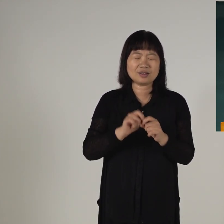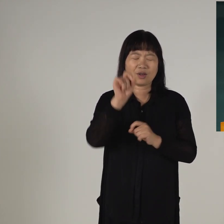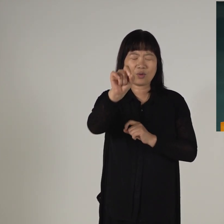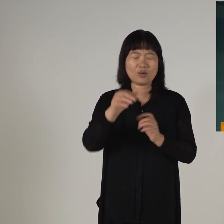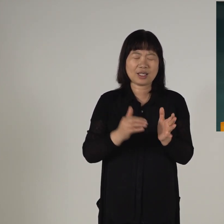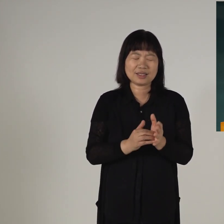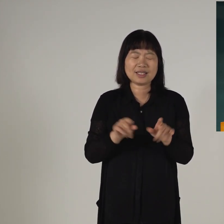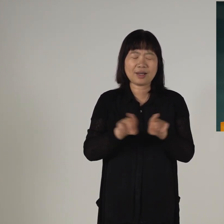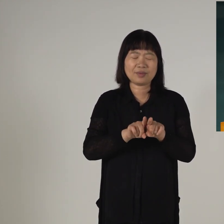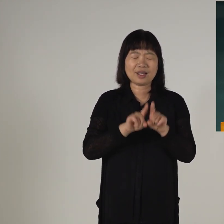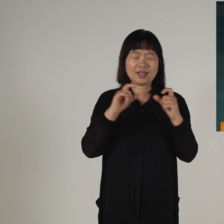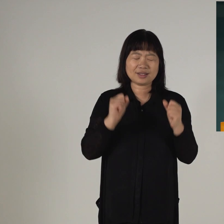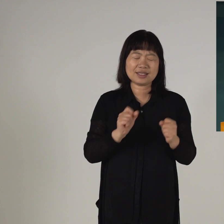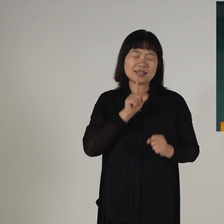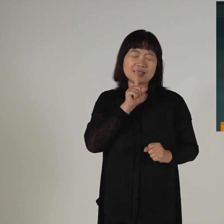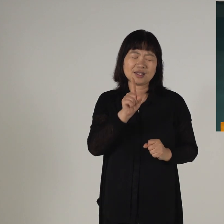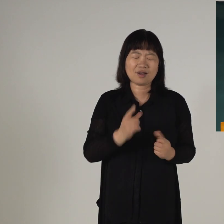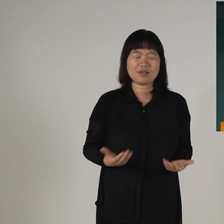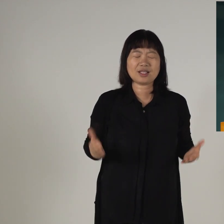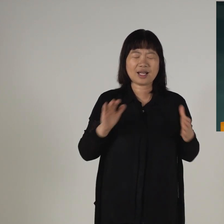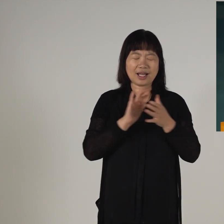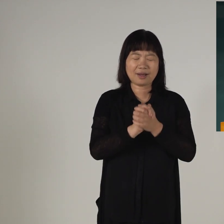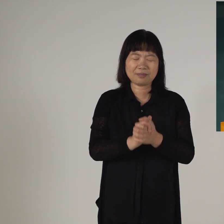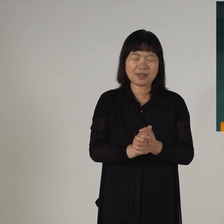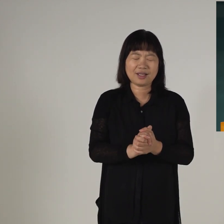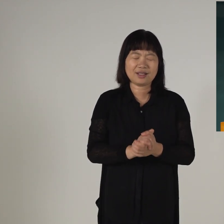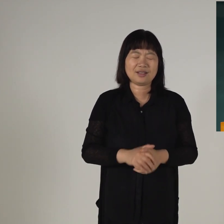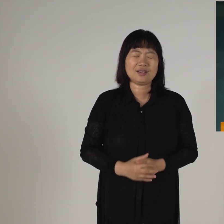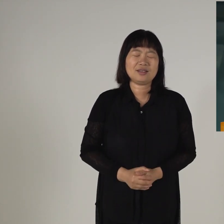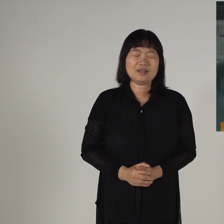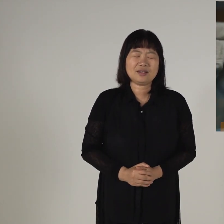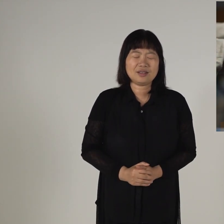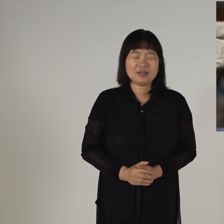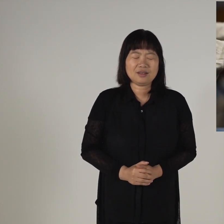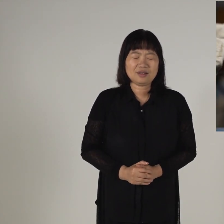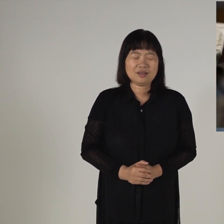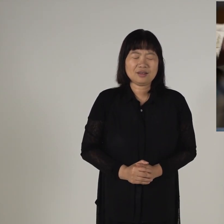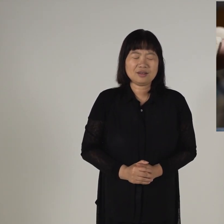생명까지 영원토록 함께 있을지어다. 아멘.